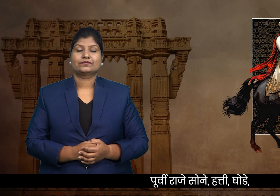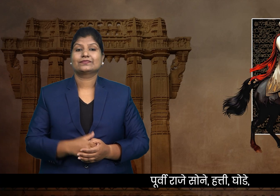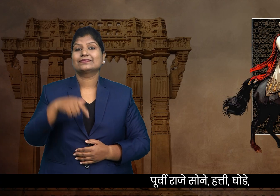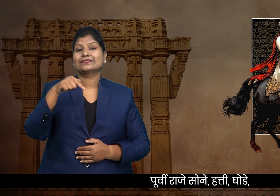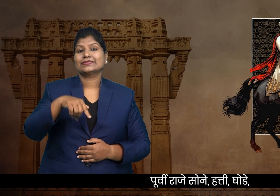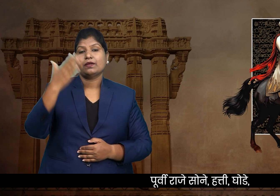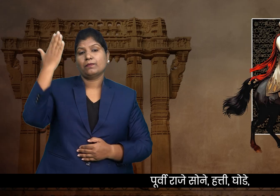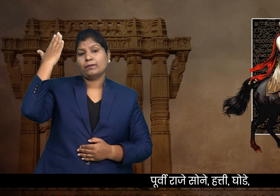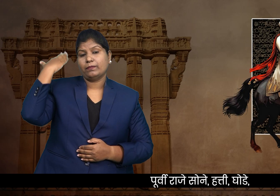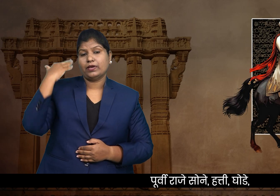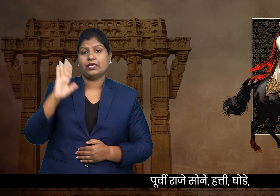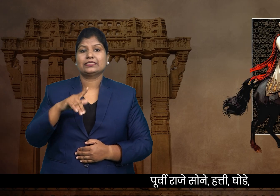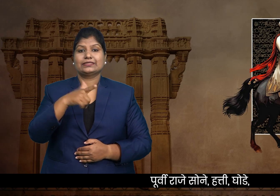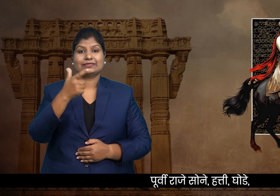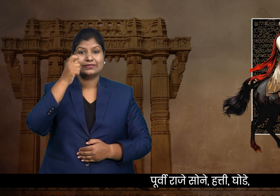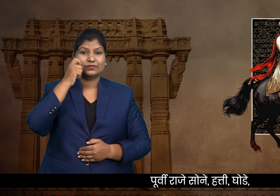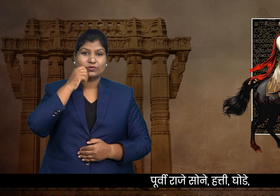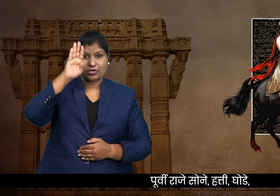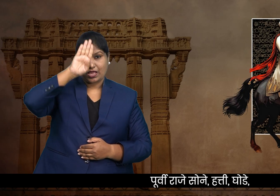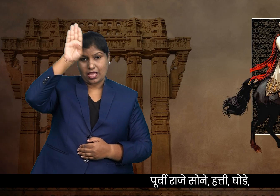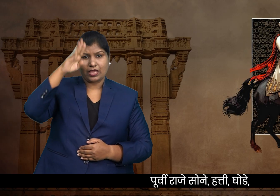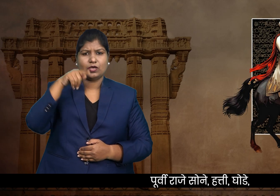पूर्वी राजे सोने, हत्ती, घोडे,